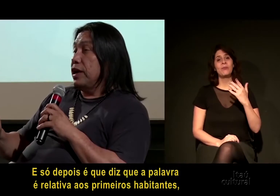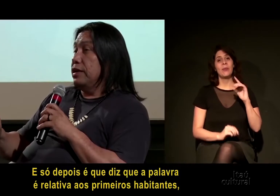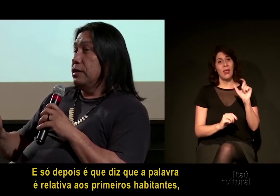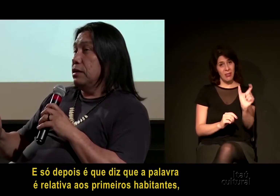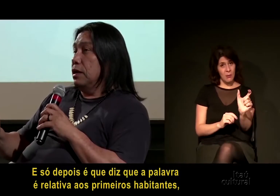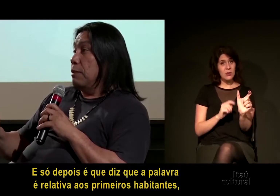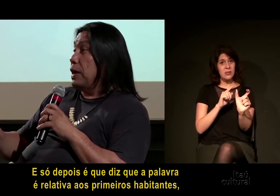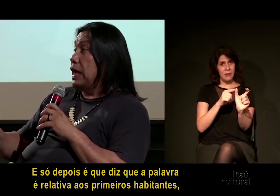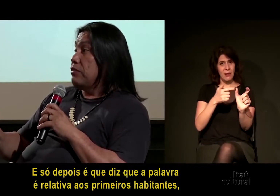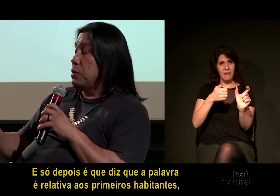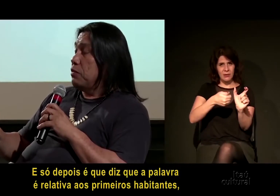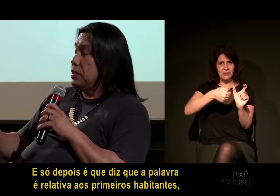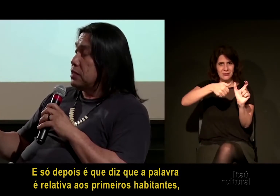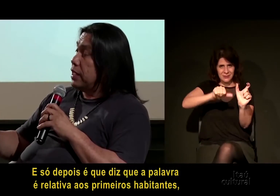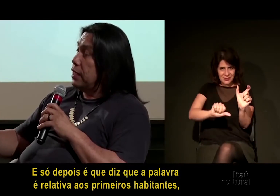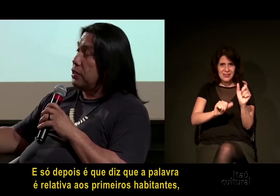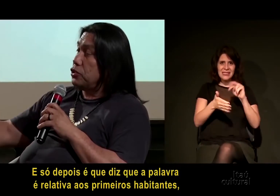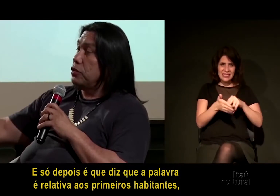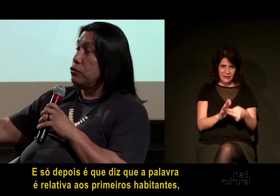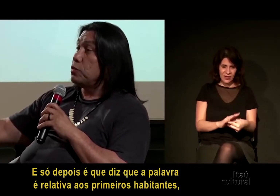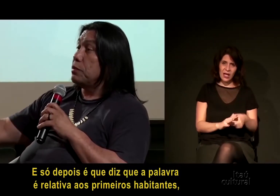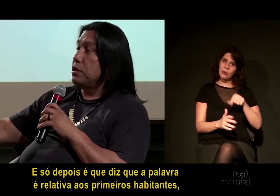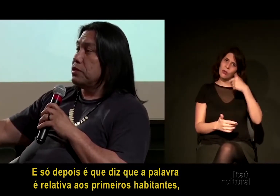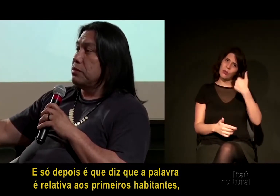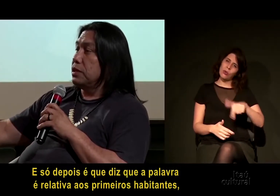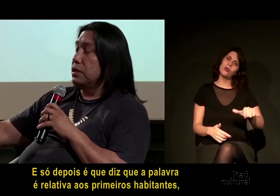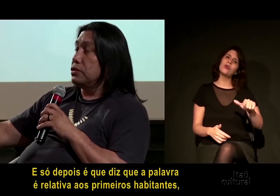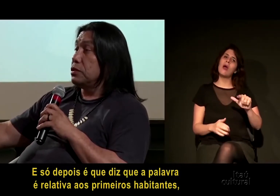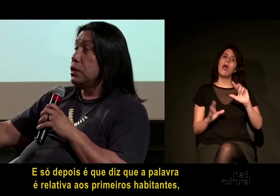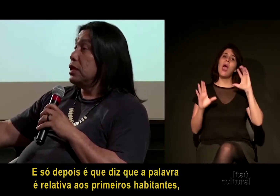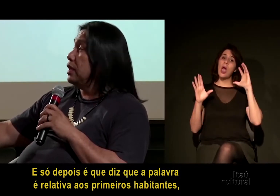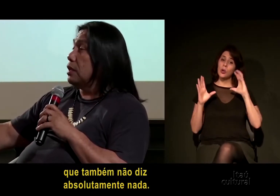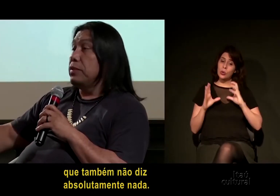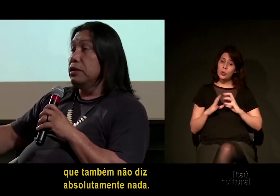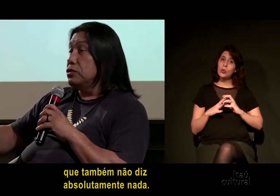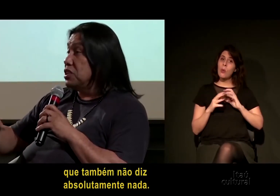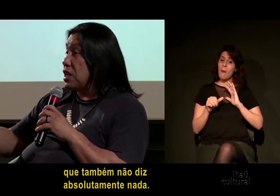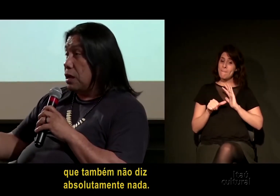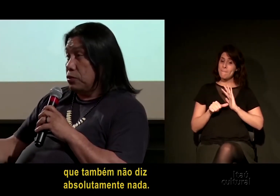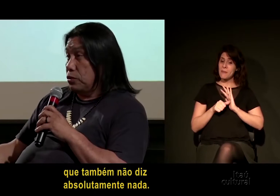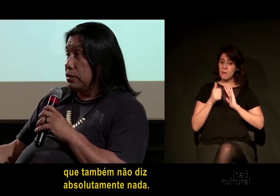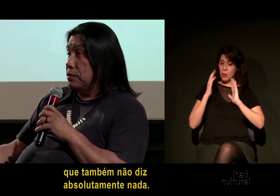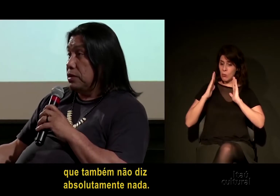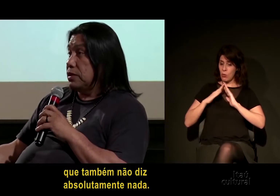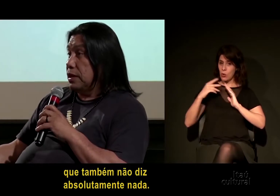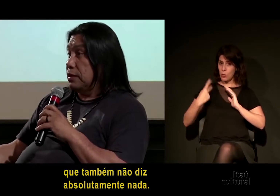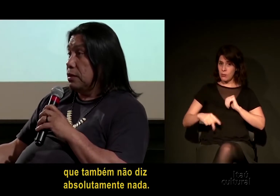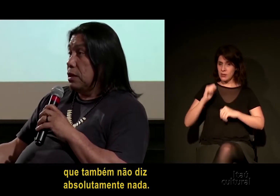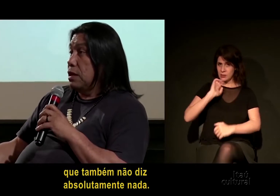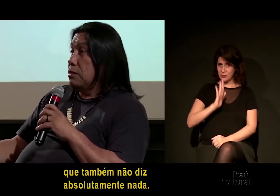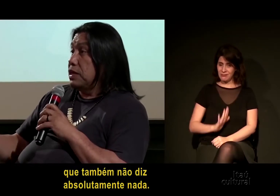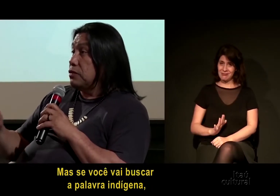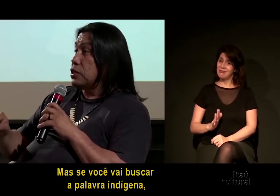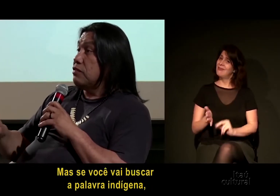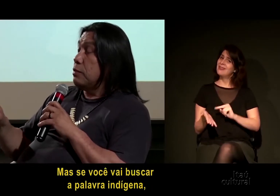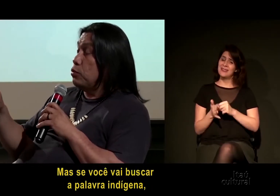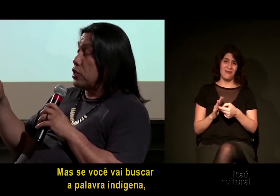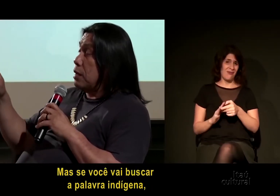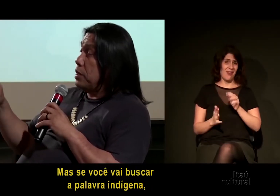vai, a palavra mesmo vai dizer assim, é relativa aos primeiros habitantes, que também não diz absolutamente nada. Mas se você vai buscar a mesma